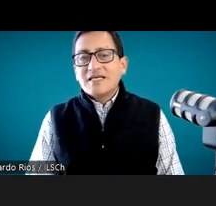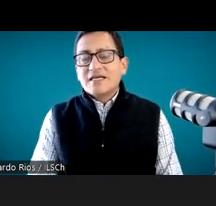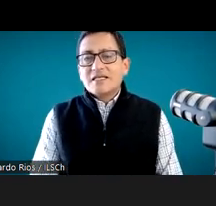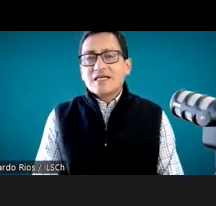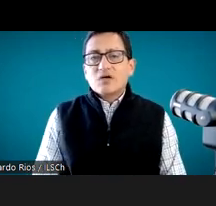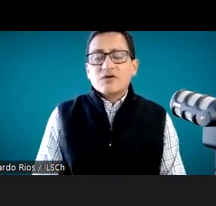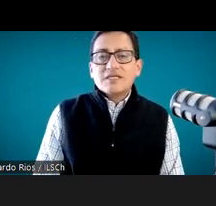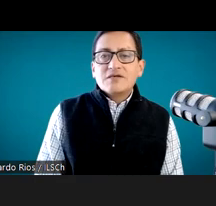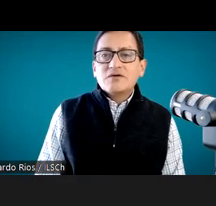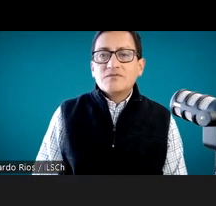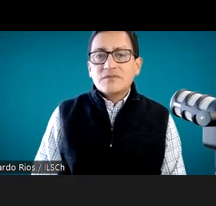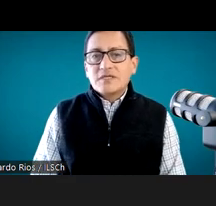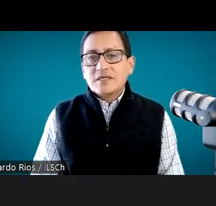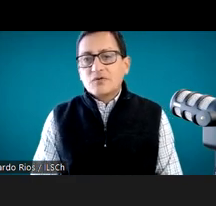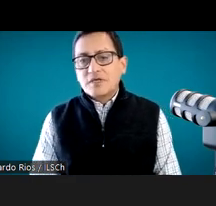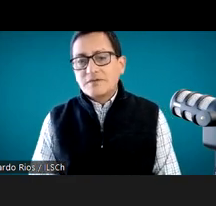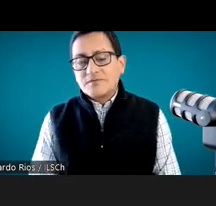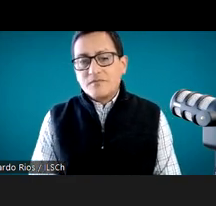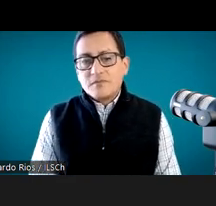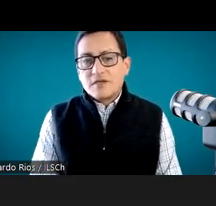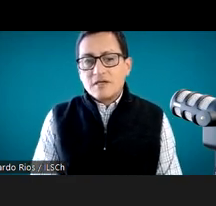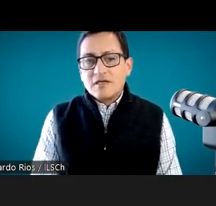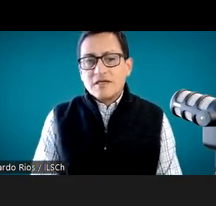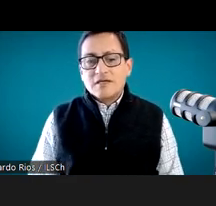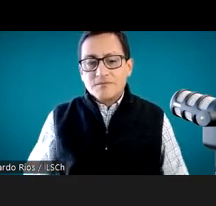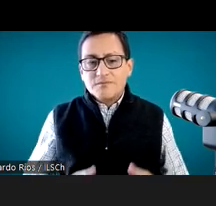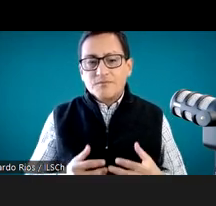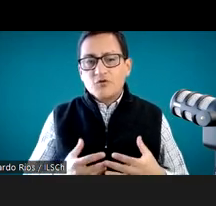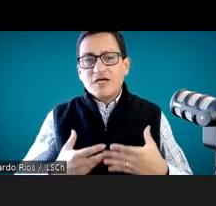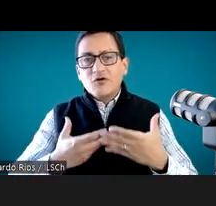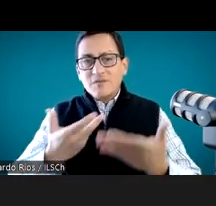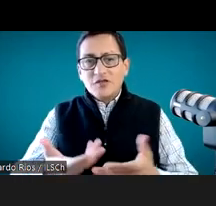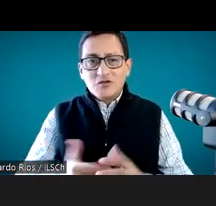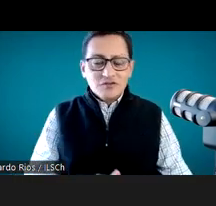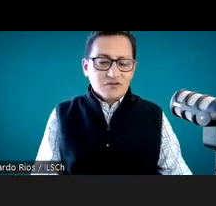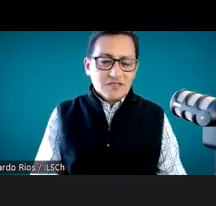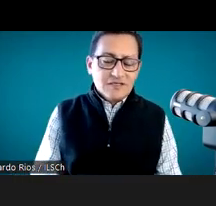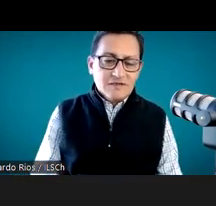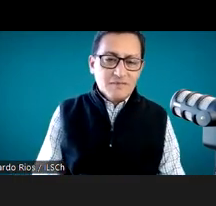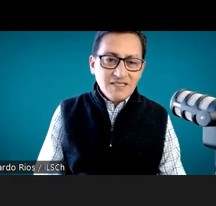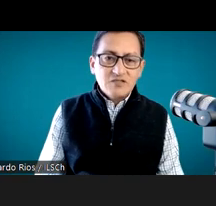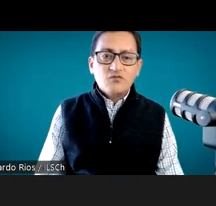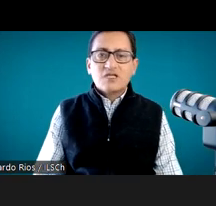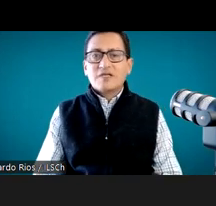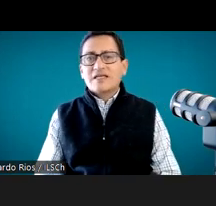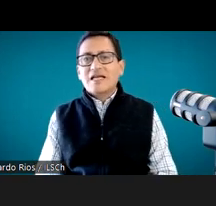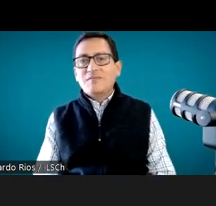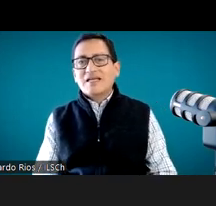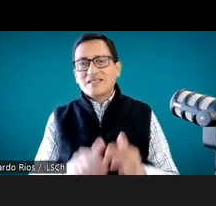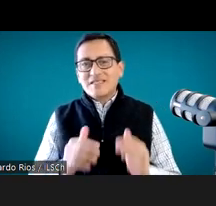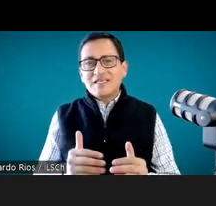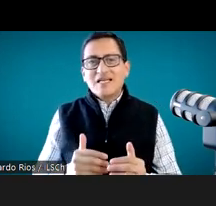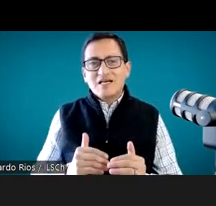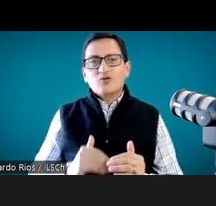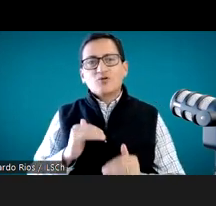Este taller tiene el objetivo de poder proveer los elementos básicos, fundamentales,